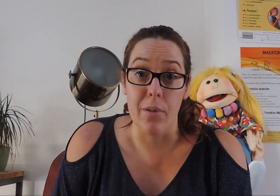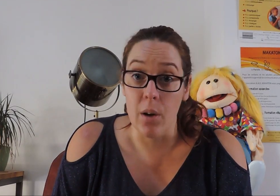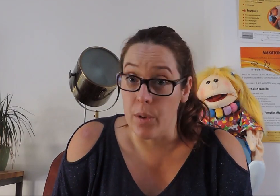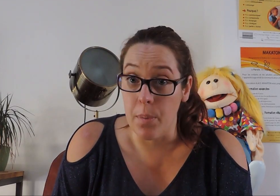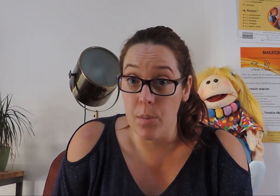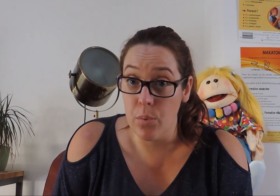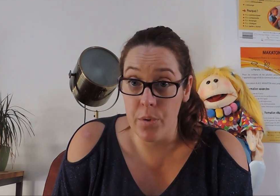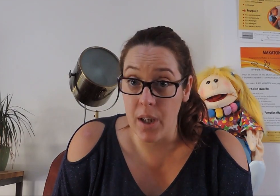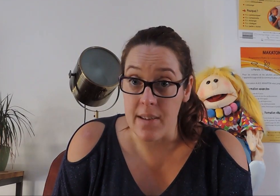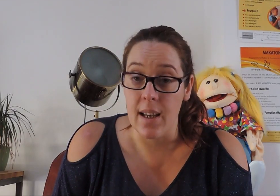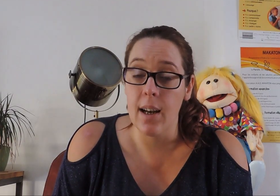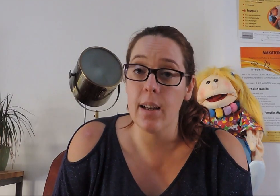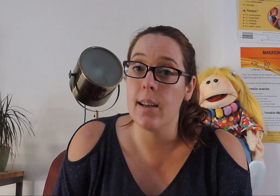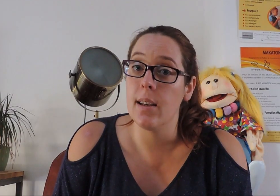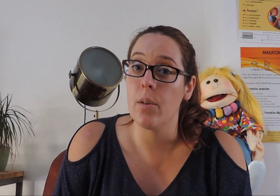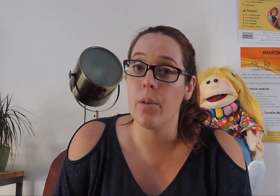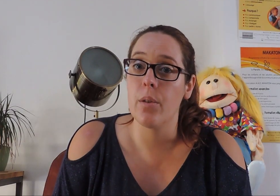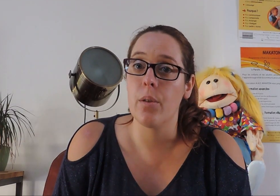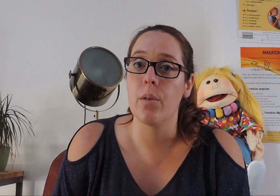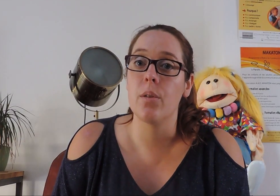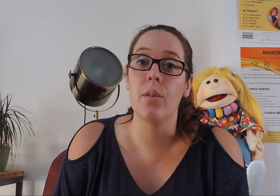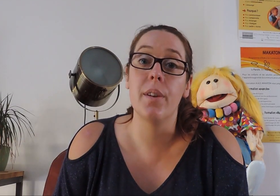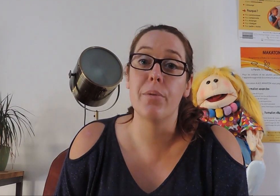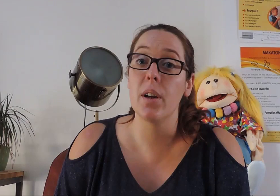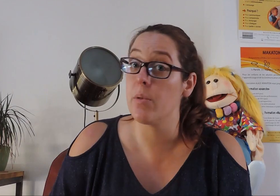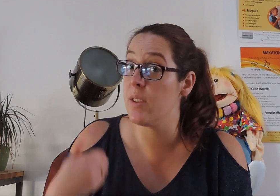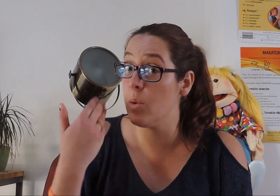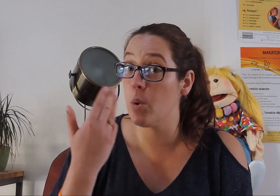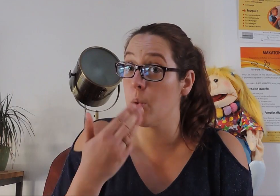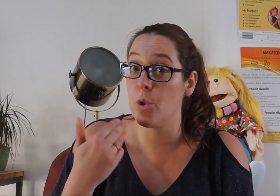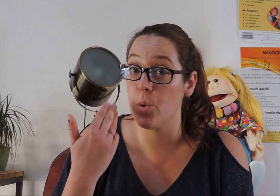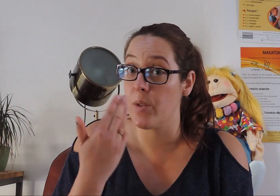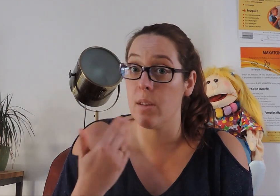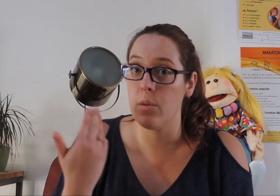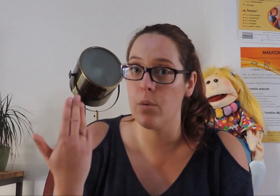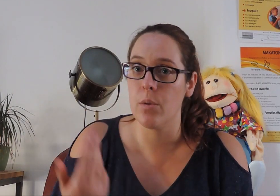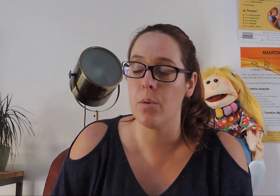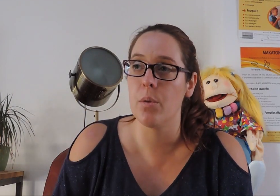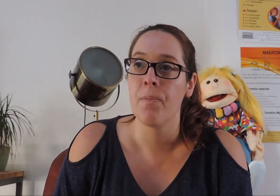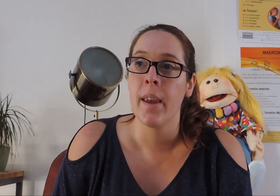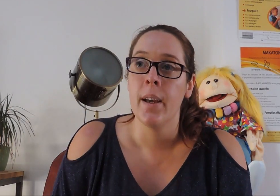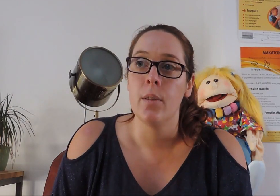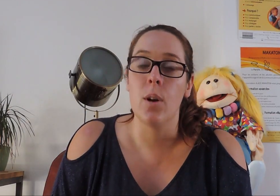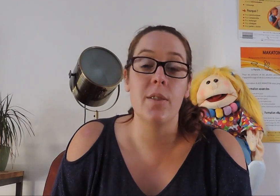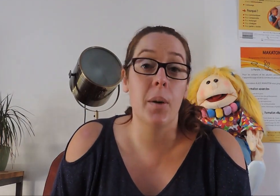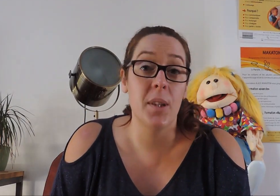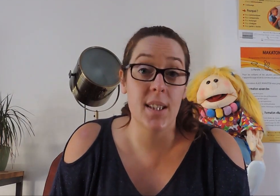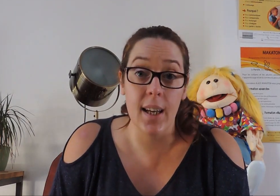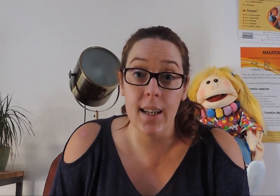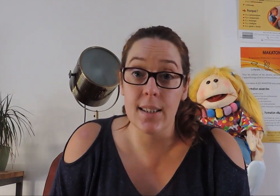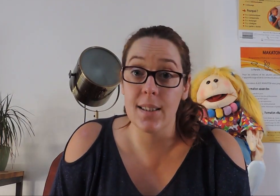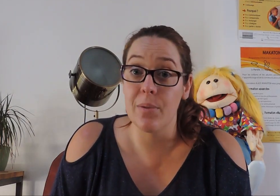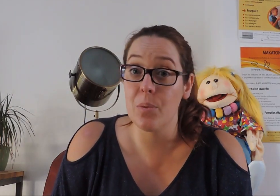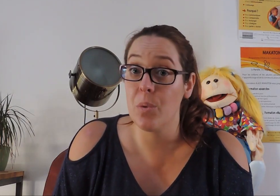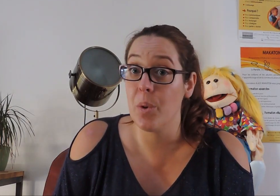savoir on n'a pas de boule de cristal et des fois il y aussi d'autres choses de la sphère médicale qui vont